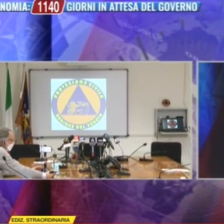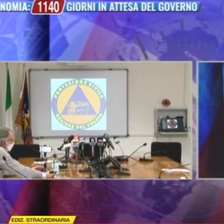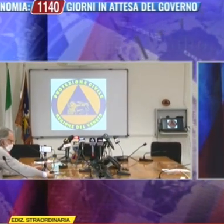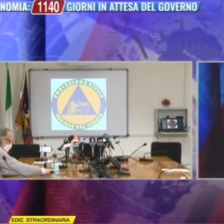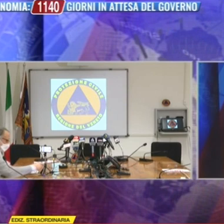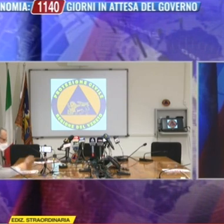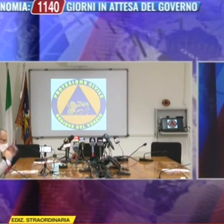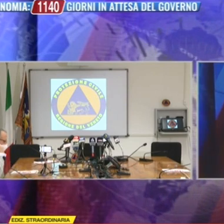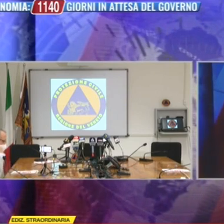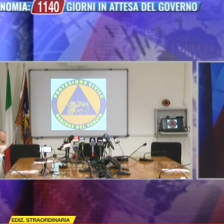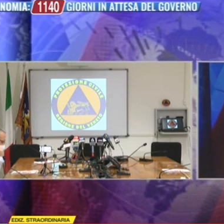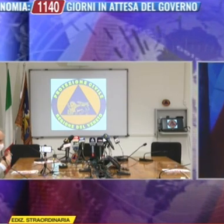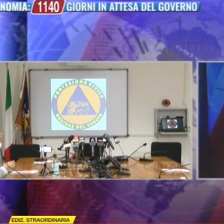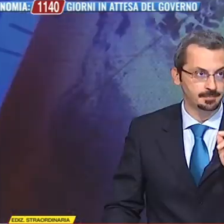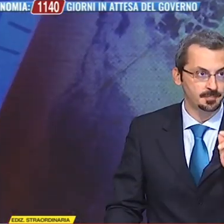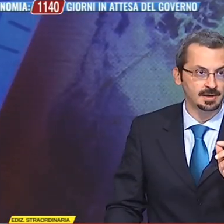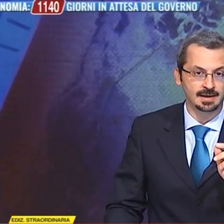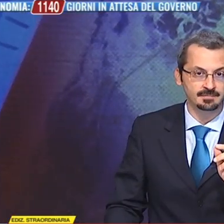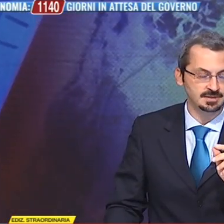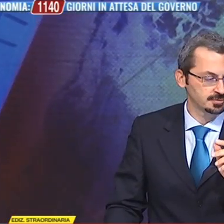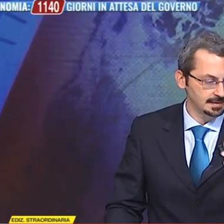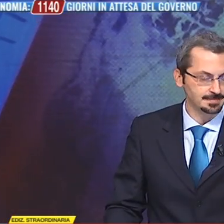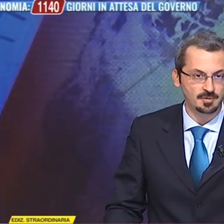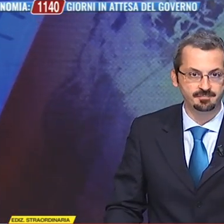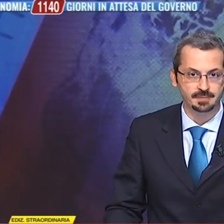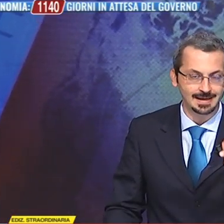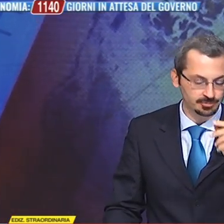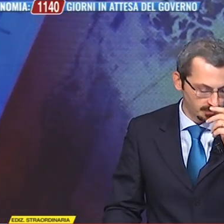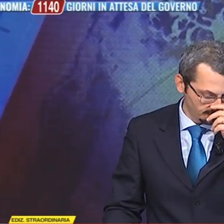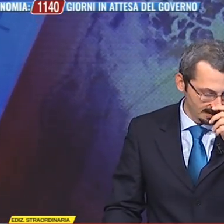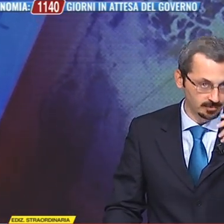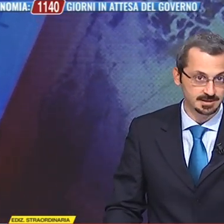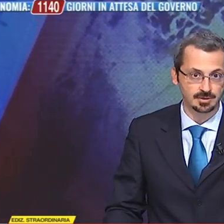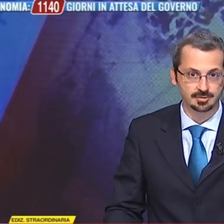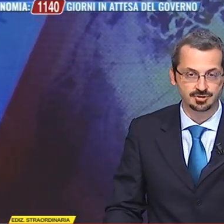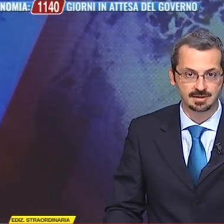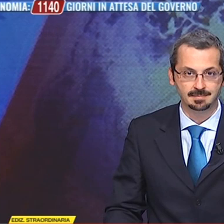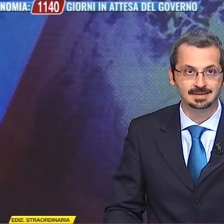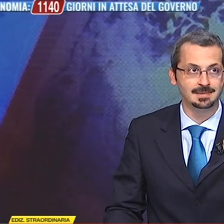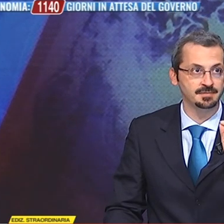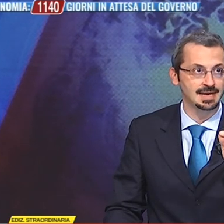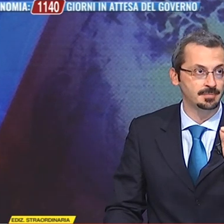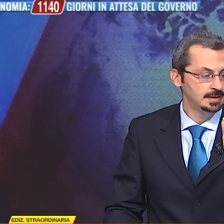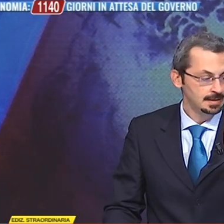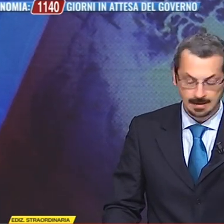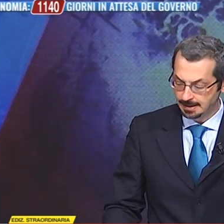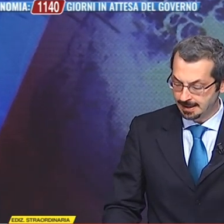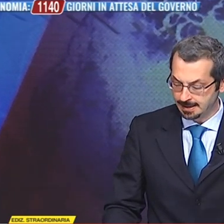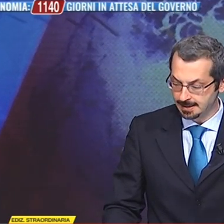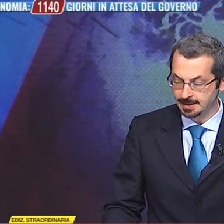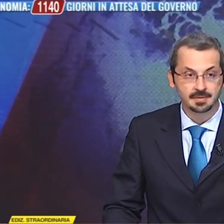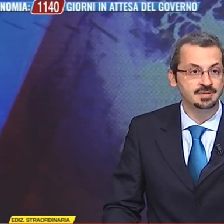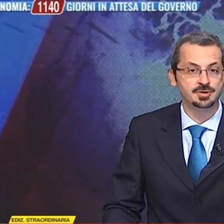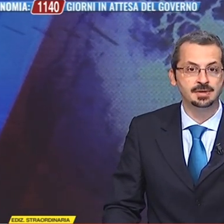del maltempo, ma anche del Covid. Allora io direi, proprio che visto che abbiamo parlato poco fa con l'assessore Bottacin del maltempo, vediamo